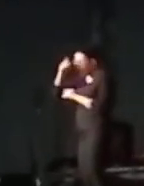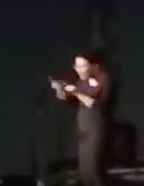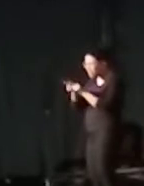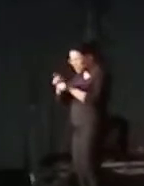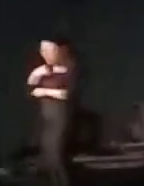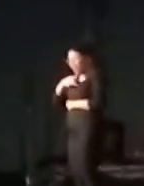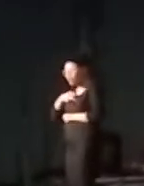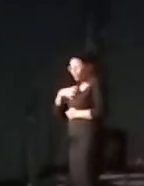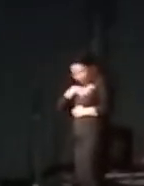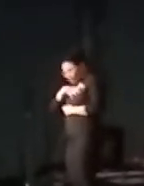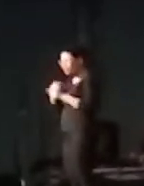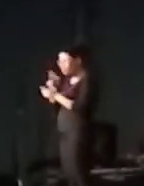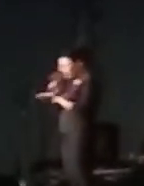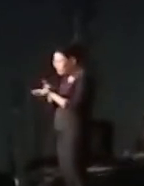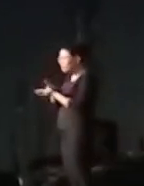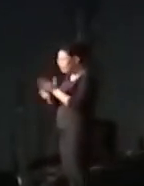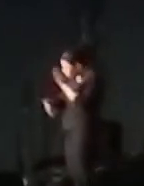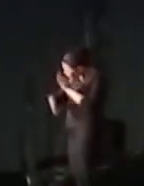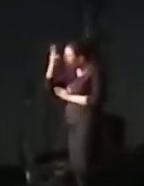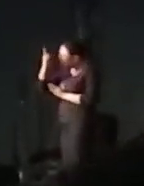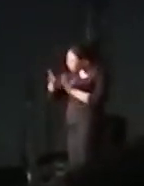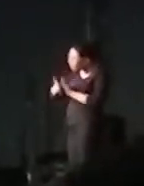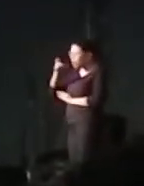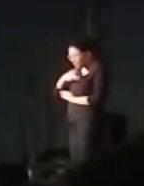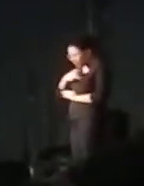pai falava muito pra mim: vai comendo, tá comendo mesmo.